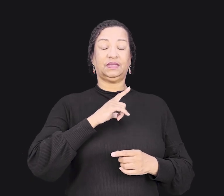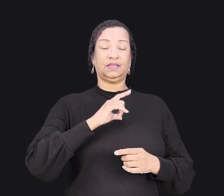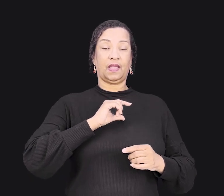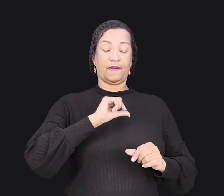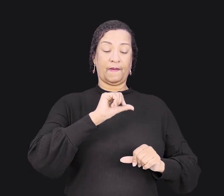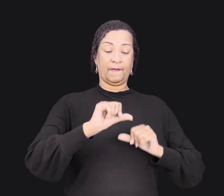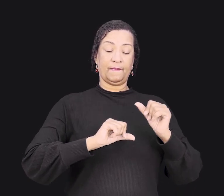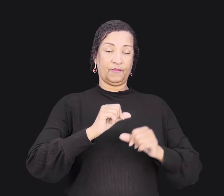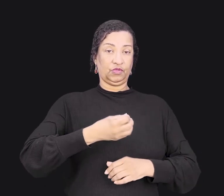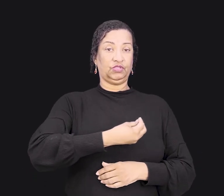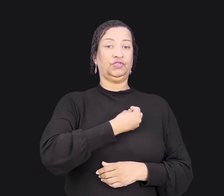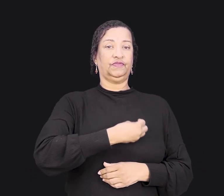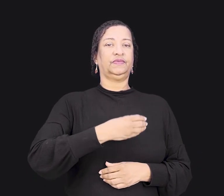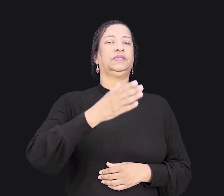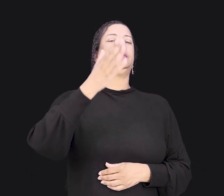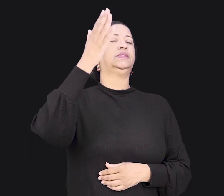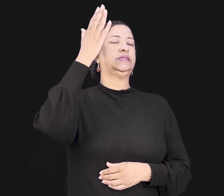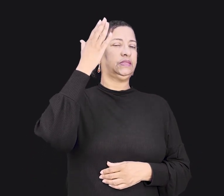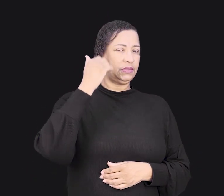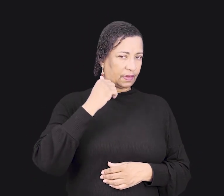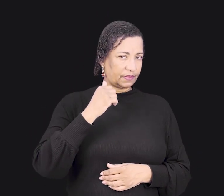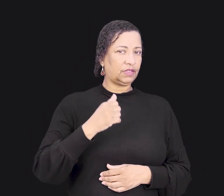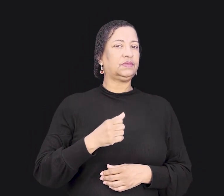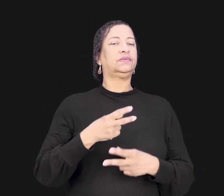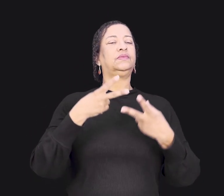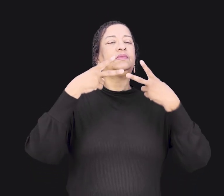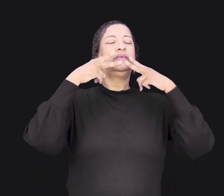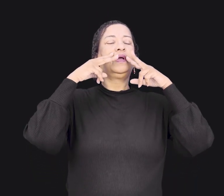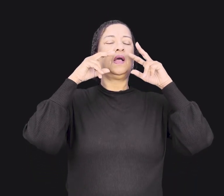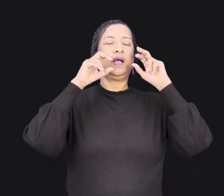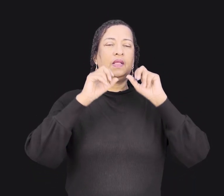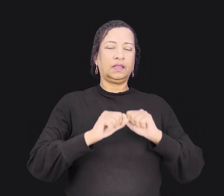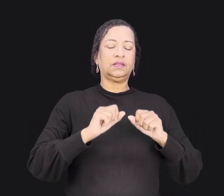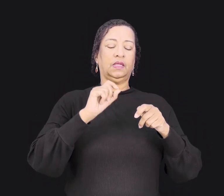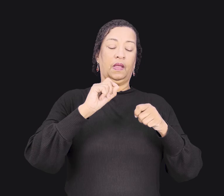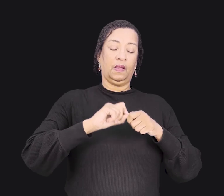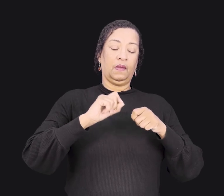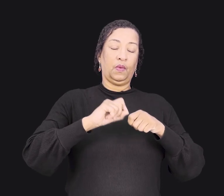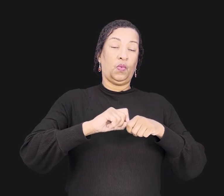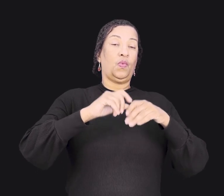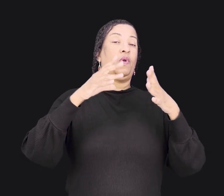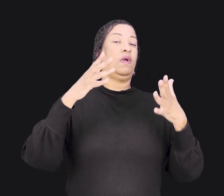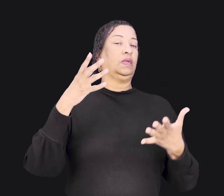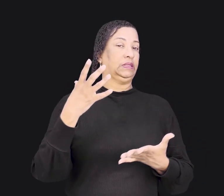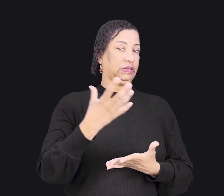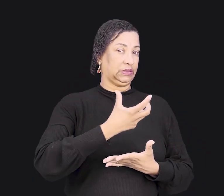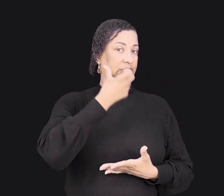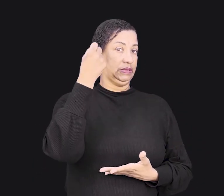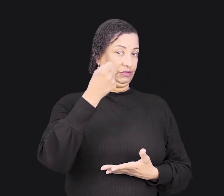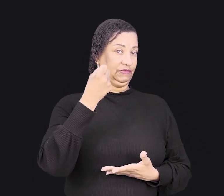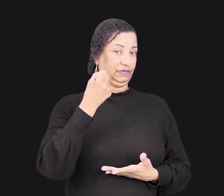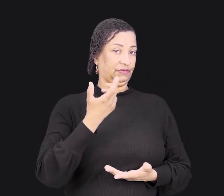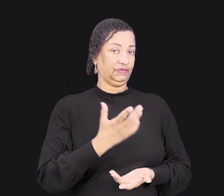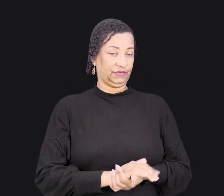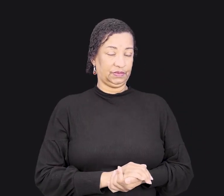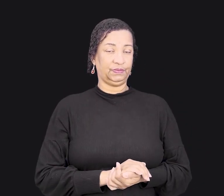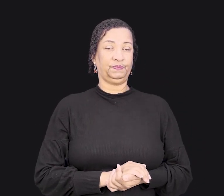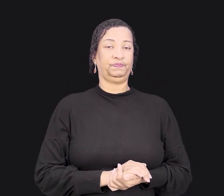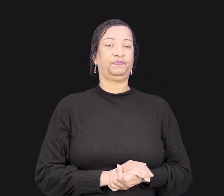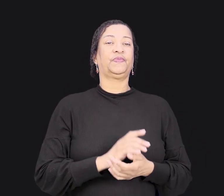vida, saberemos que testemunhamos um milagre de salvação. E esse tipo de milagre torna o Evangelho